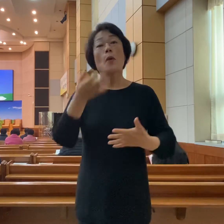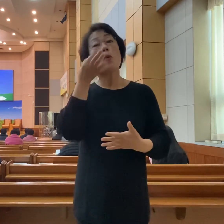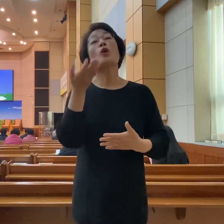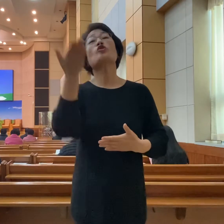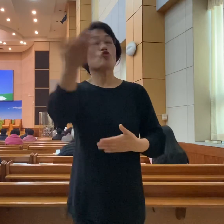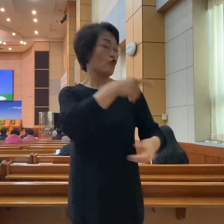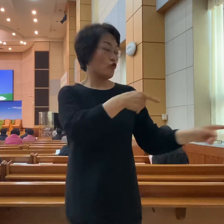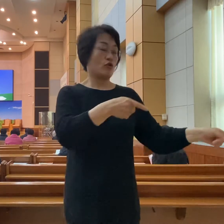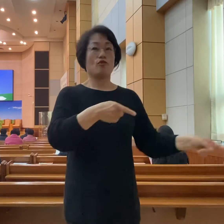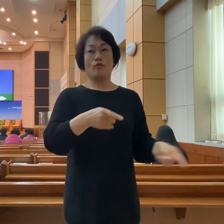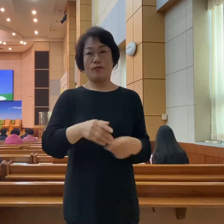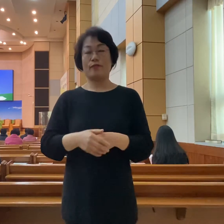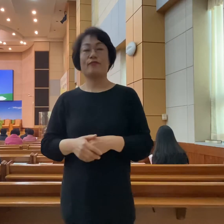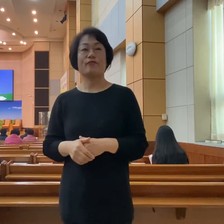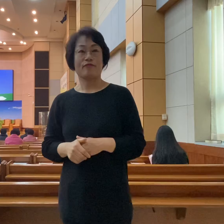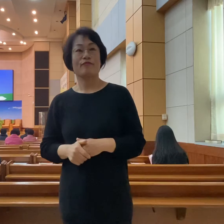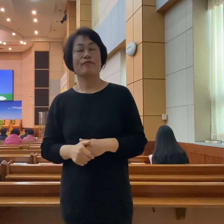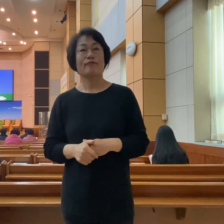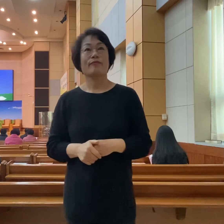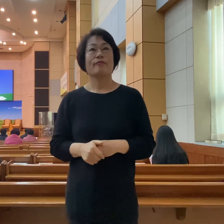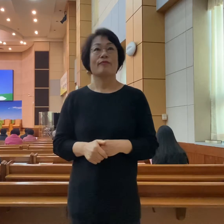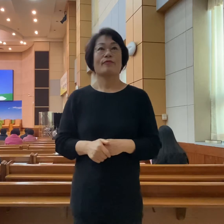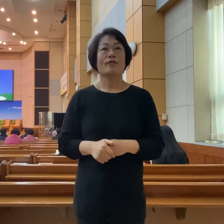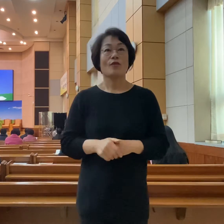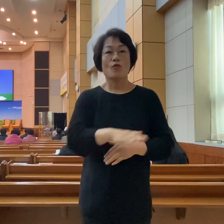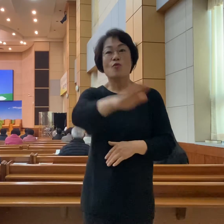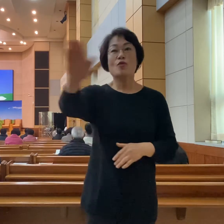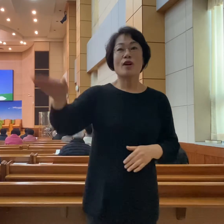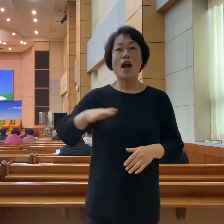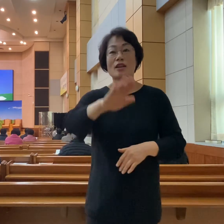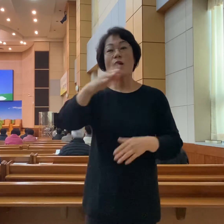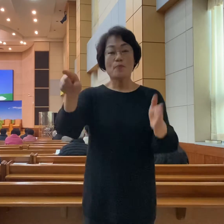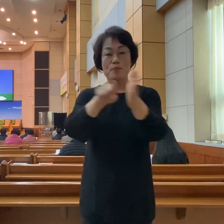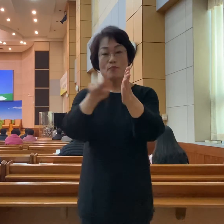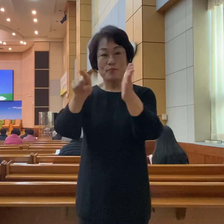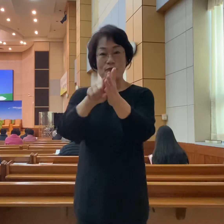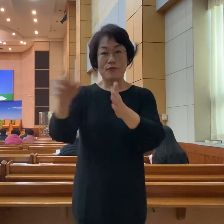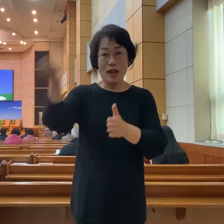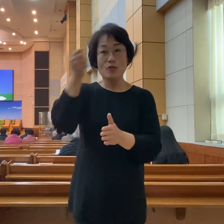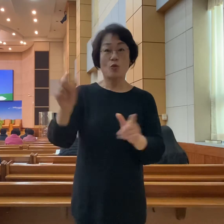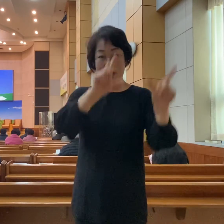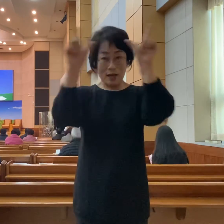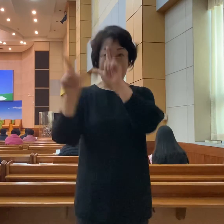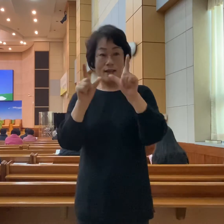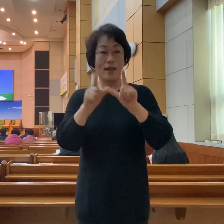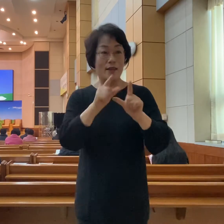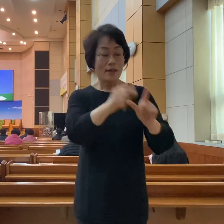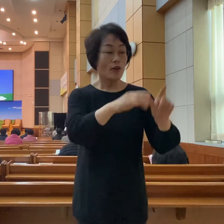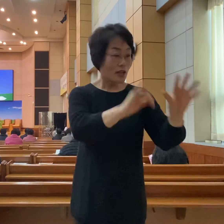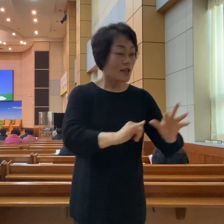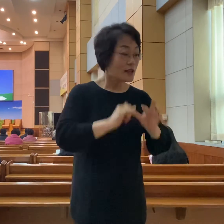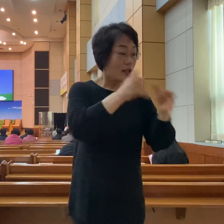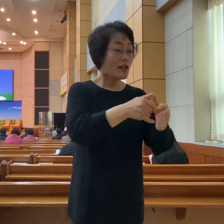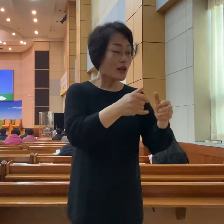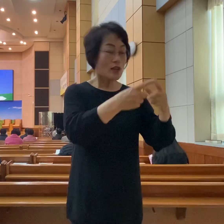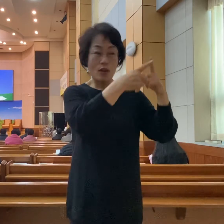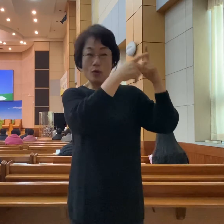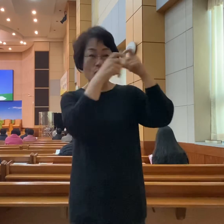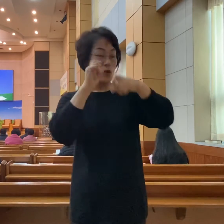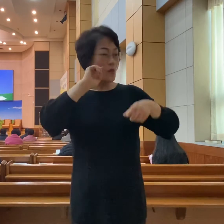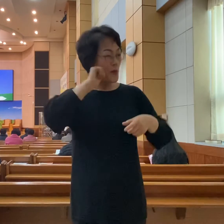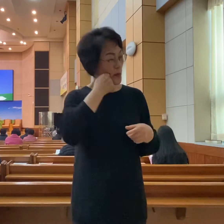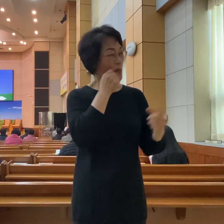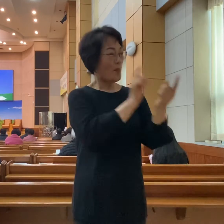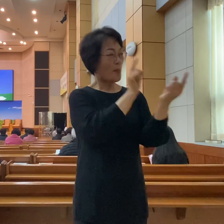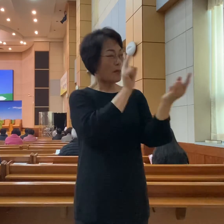보여주고 있는 것입니다. 우리가 이런 믿음 가지고 살아가는 이 땅에서 유혹이 많고 어려움이 많은 이